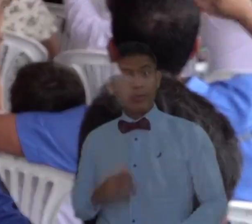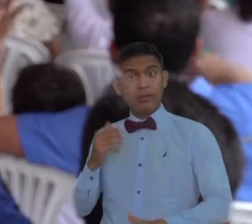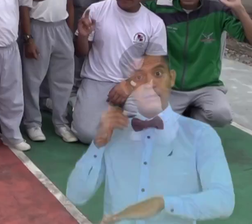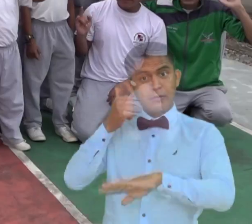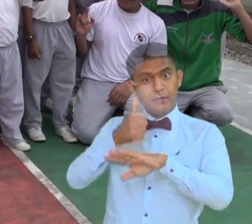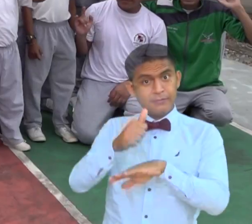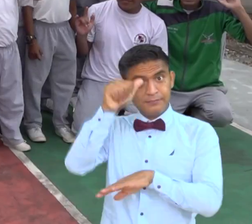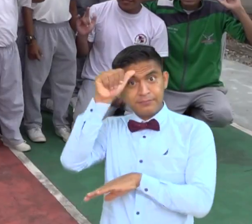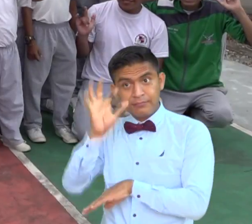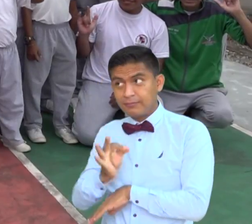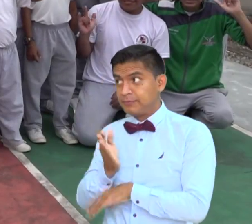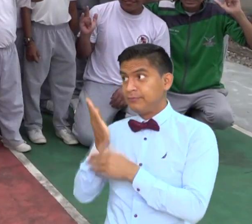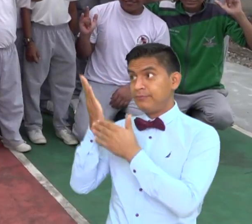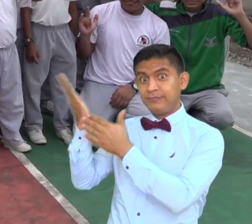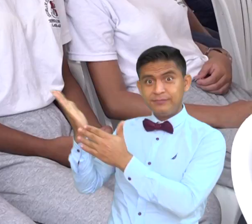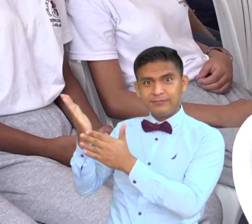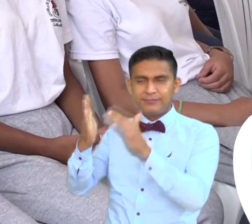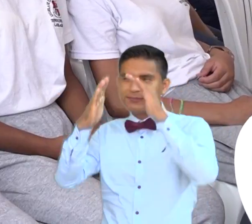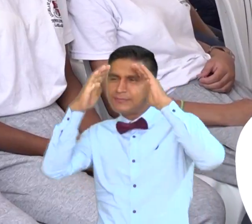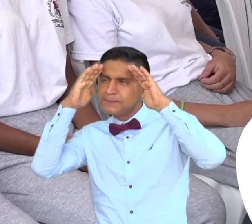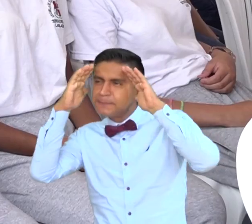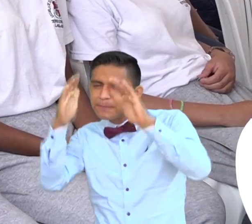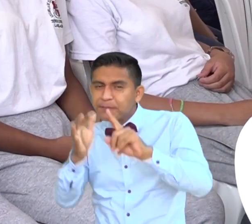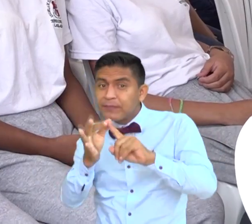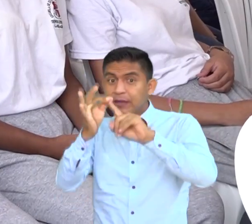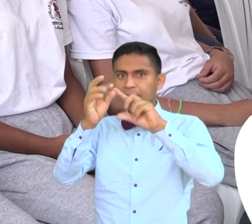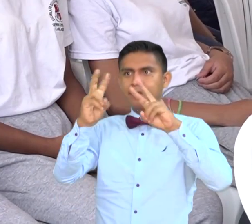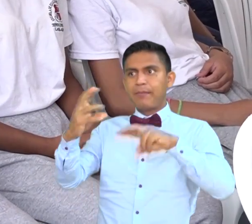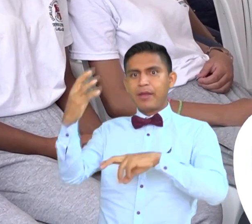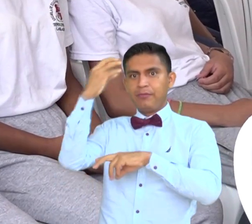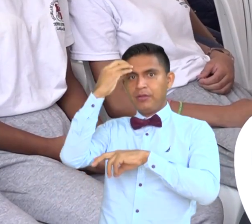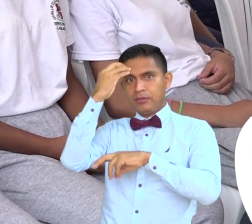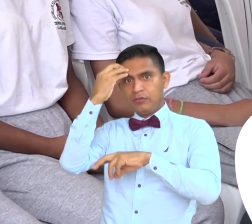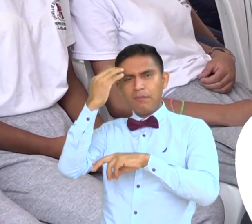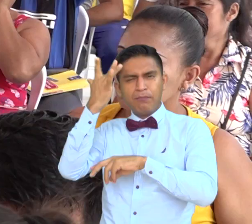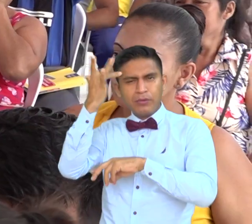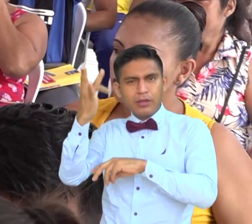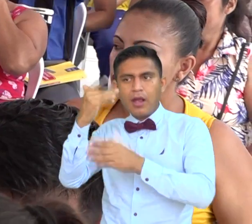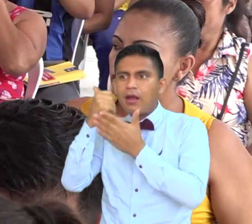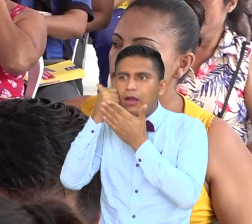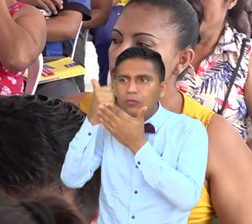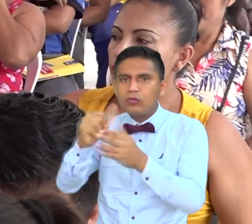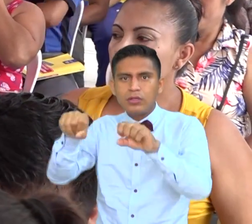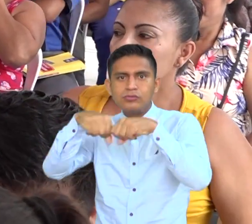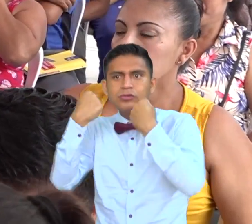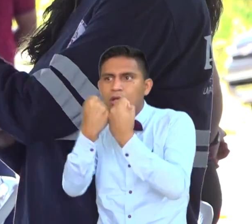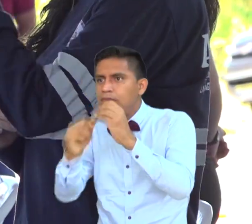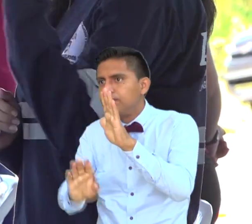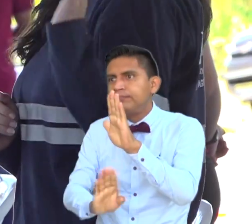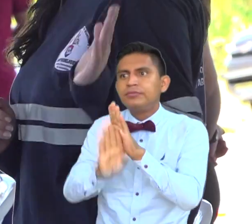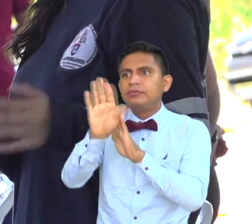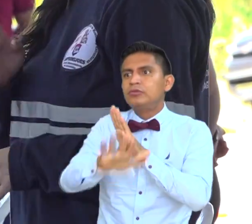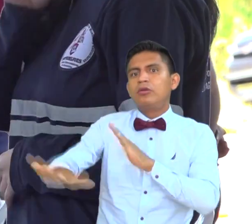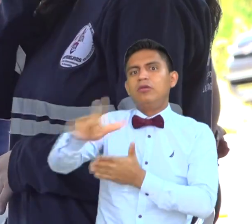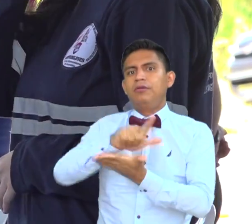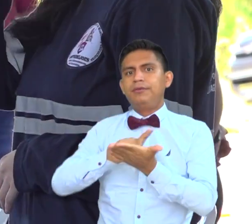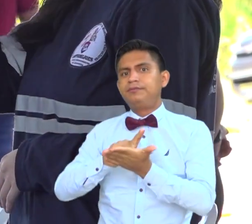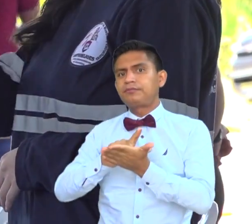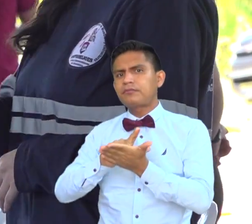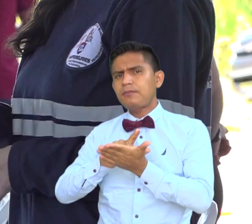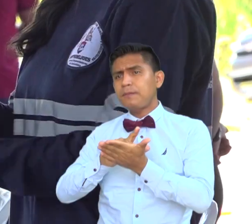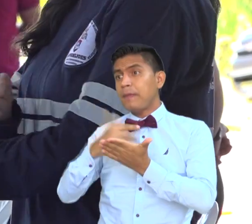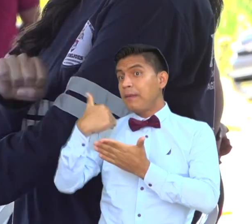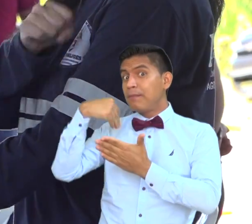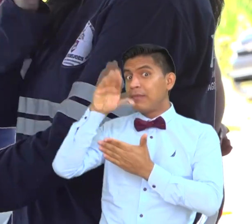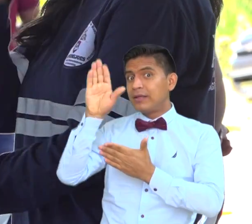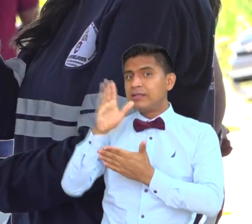Para la administración del alcalde Abraham Freire Paz, la educación es un eje primordial en la construcción de la sociedad lagoagrense, y más